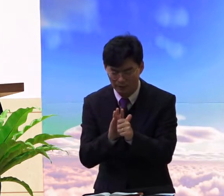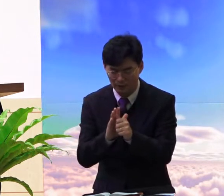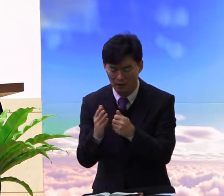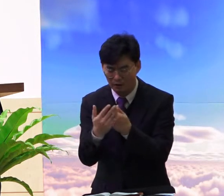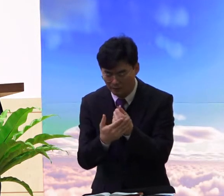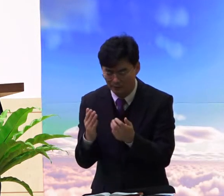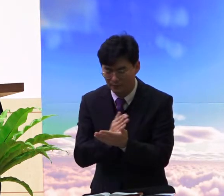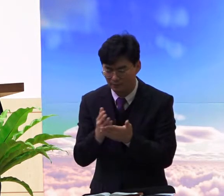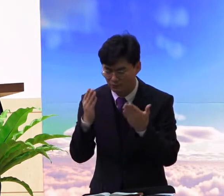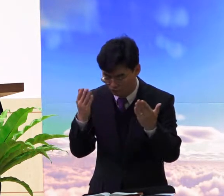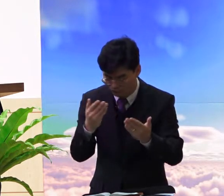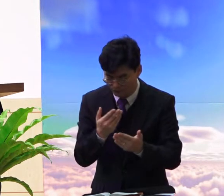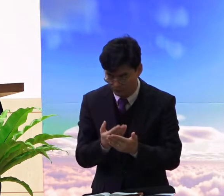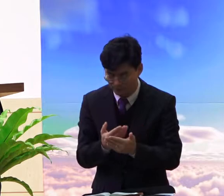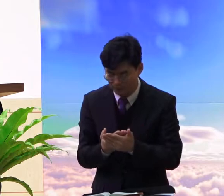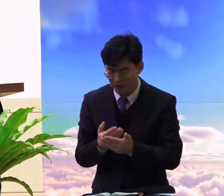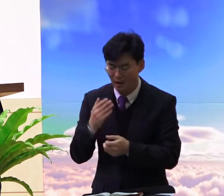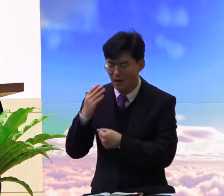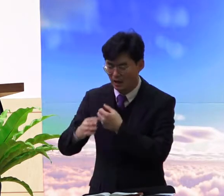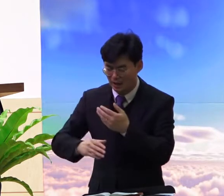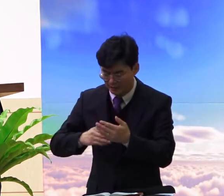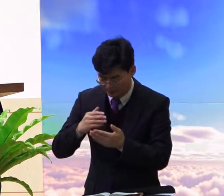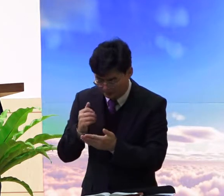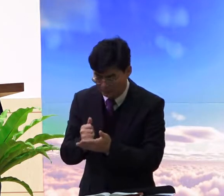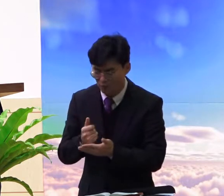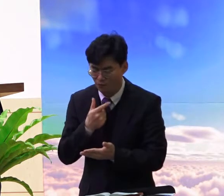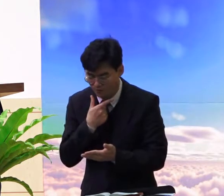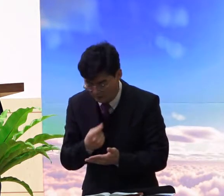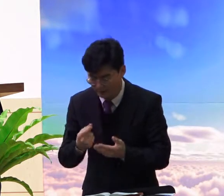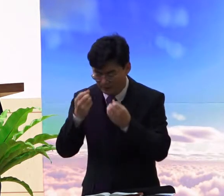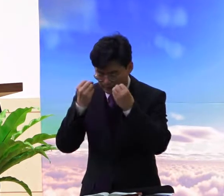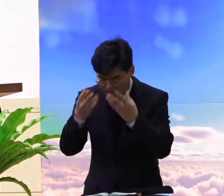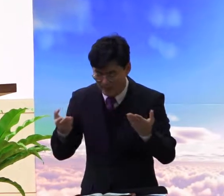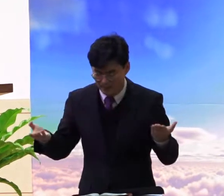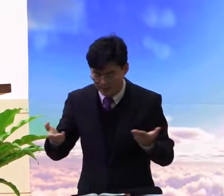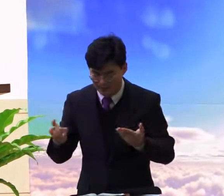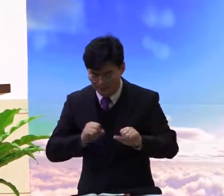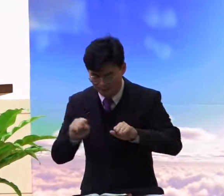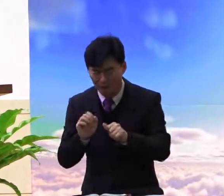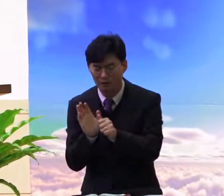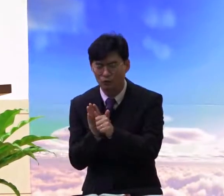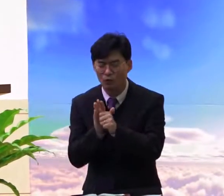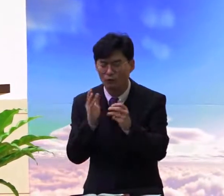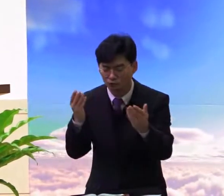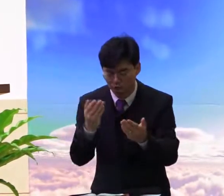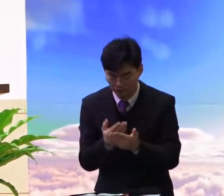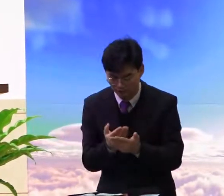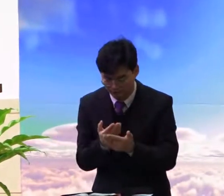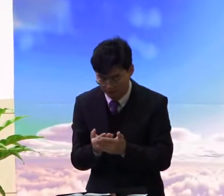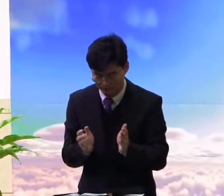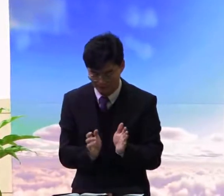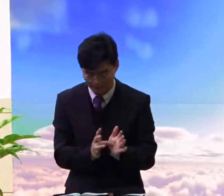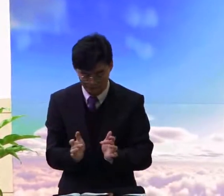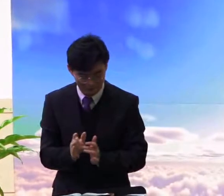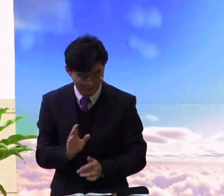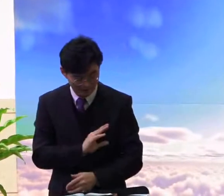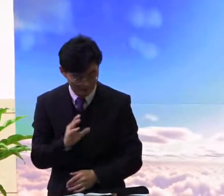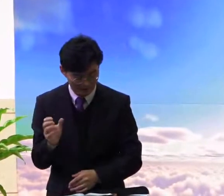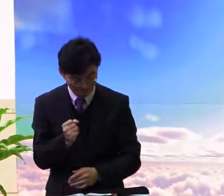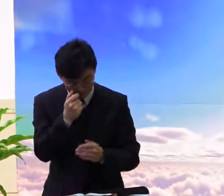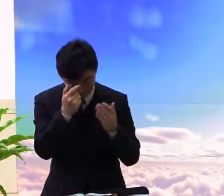크고도 위대하신 일, 새 일을 이루어 주시옵소서. 감사드리며 예수님의 이름으로 기도합니다.